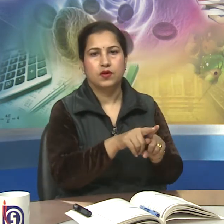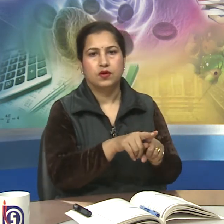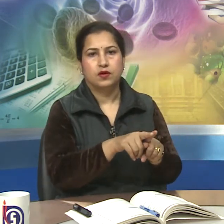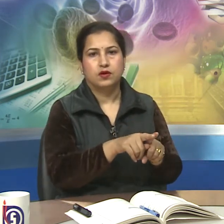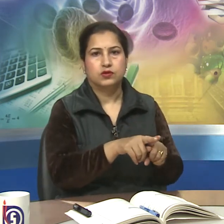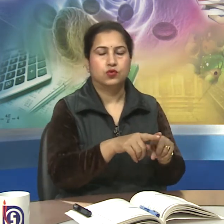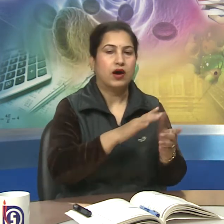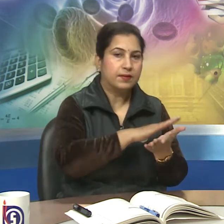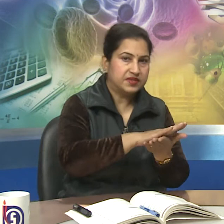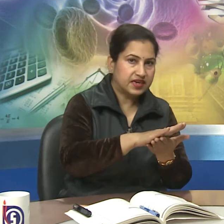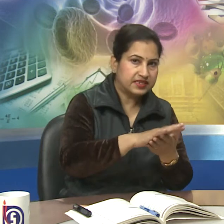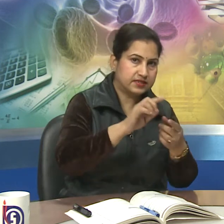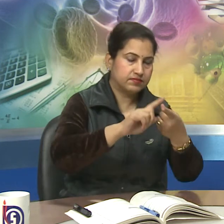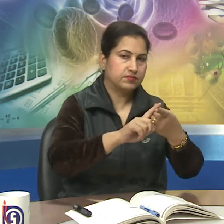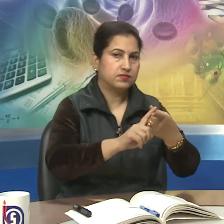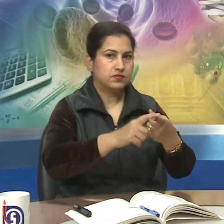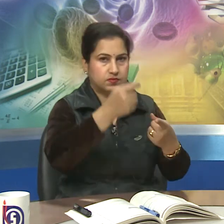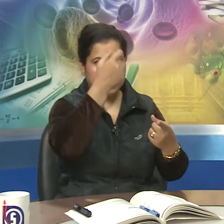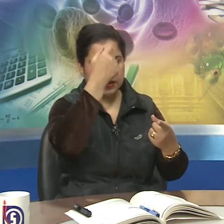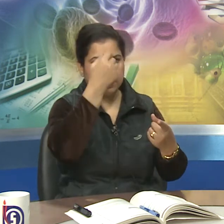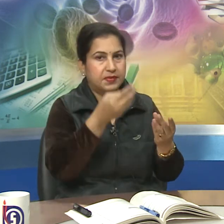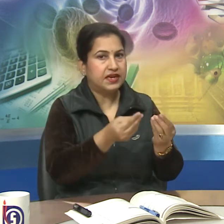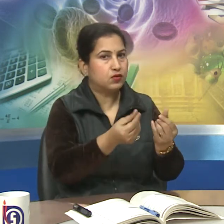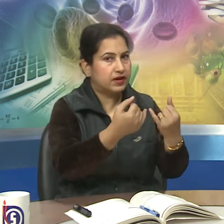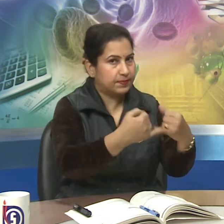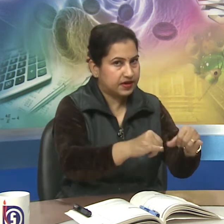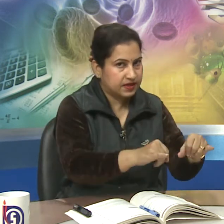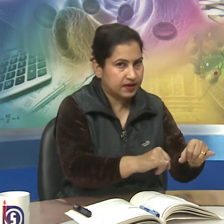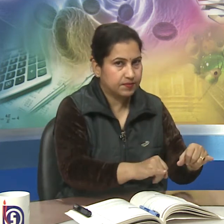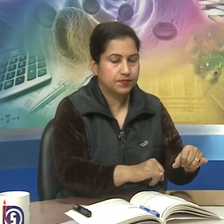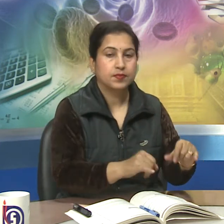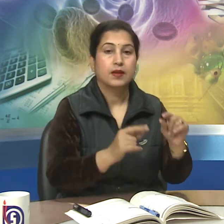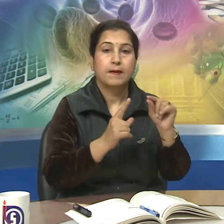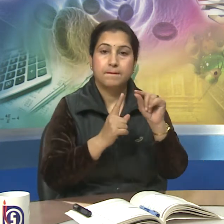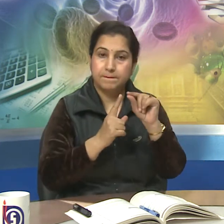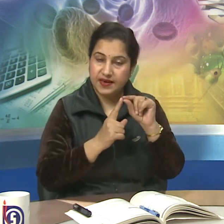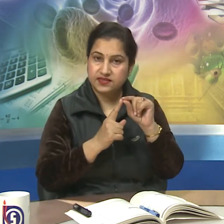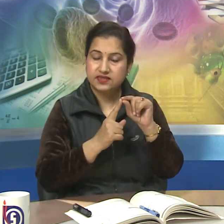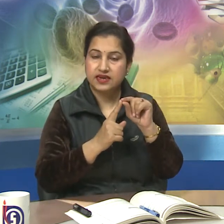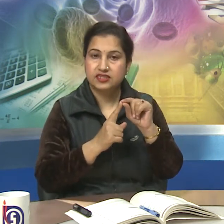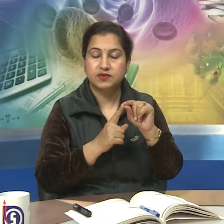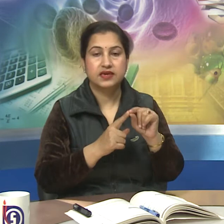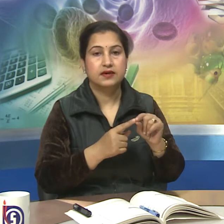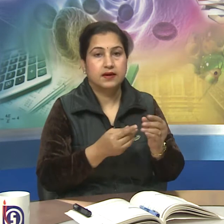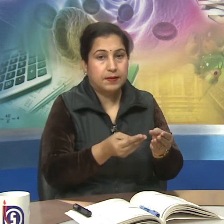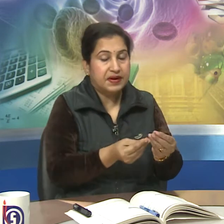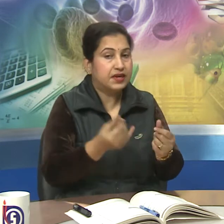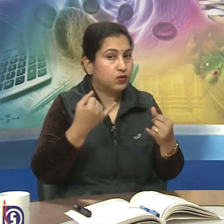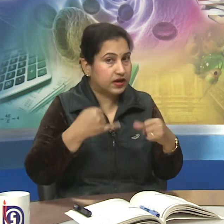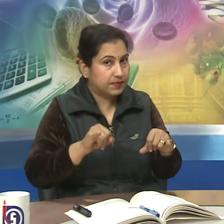तो हर डिसाइड मिट्टी को खराब करता है कि पेस्टीसाइड भी मिट्टी को खराब